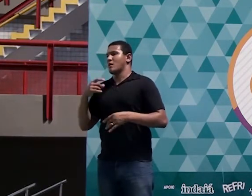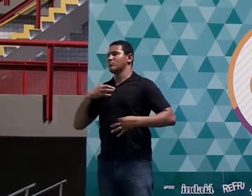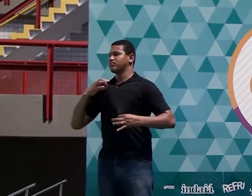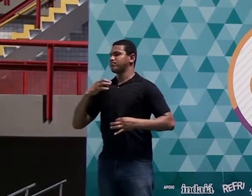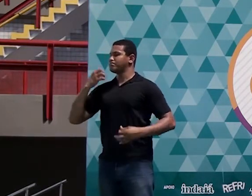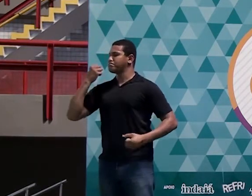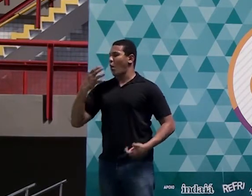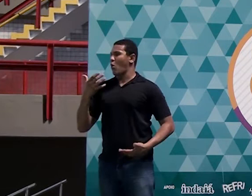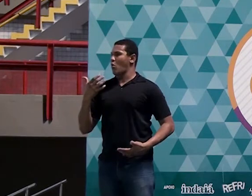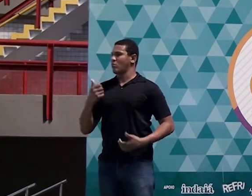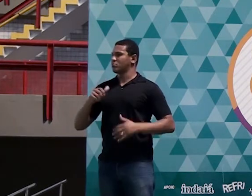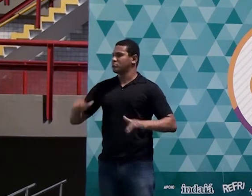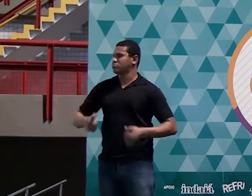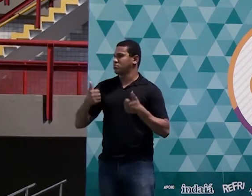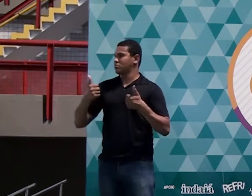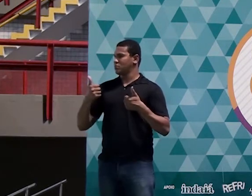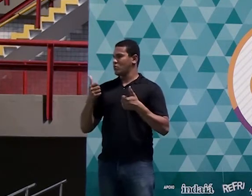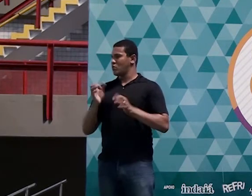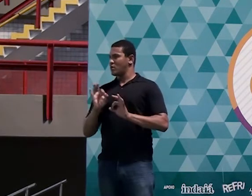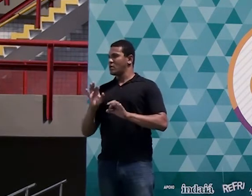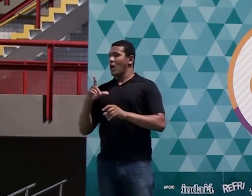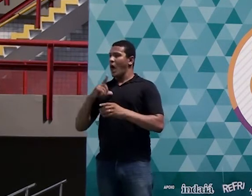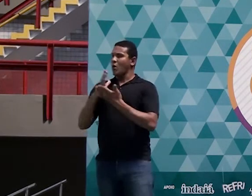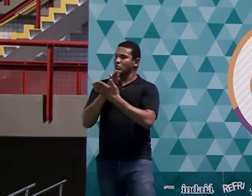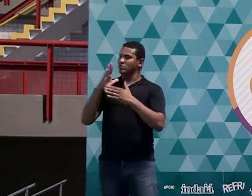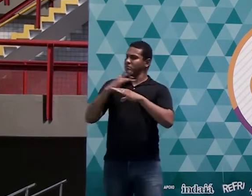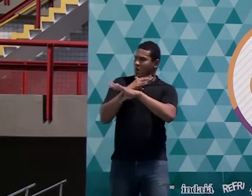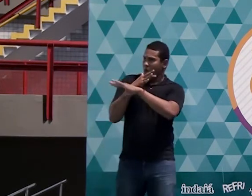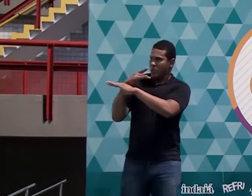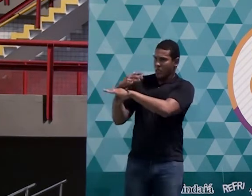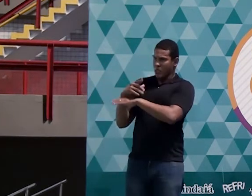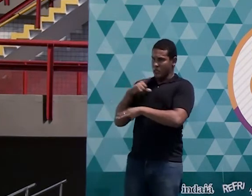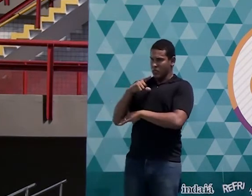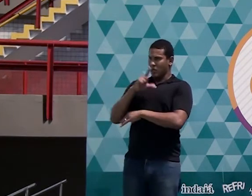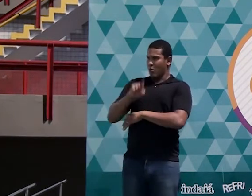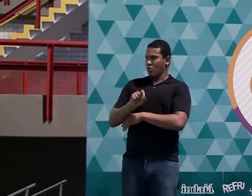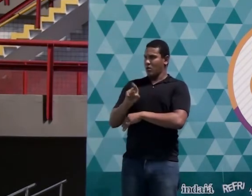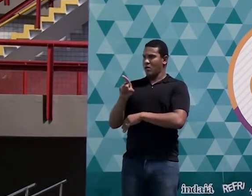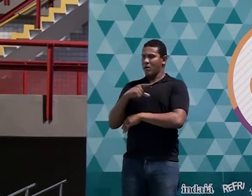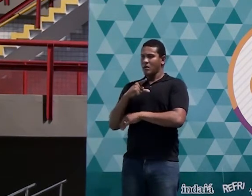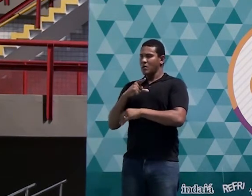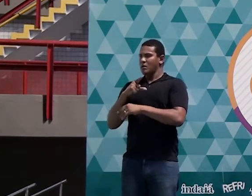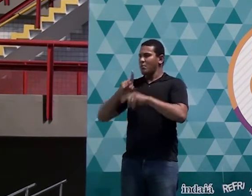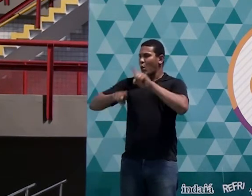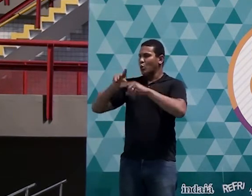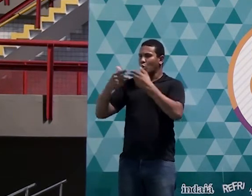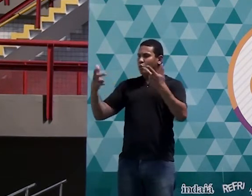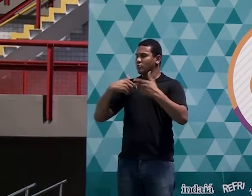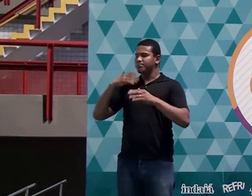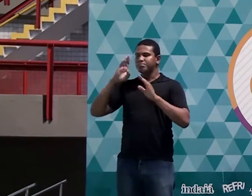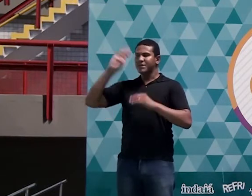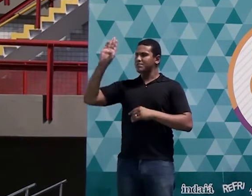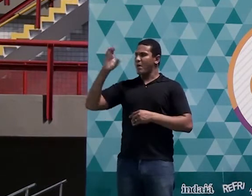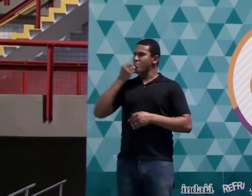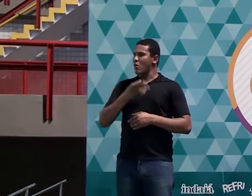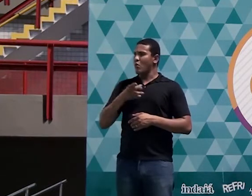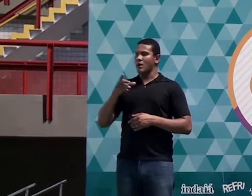de produto. Quando a cidade se especializa num tipo de produto, eu chamo ela de quê? Hansa,